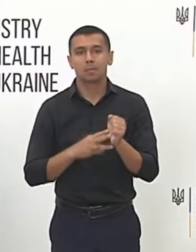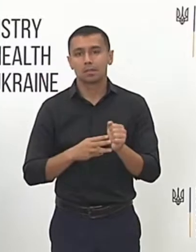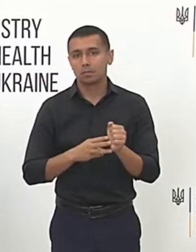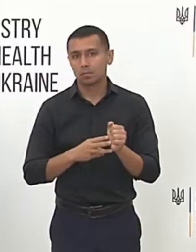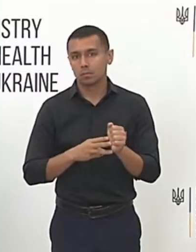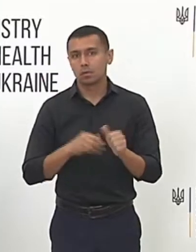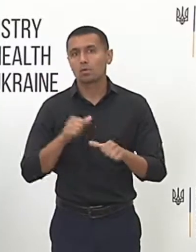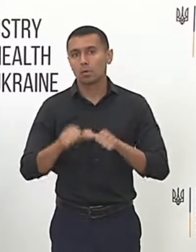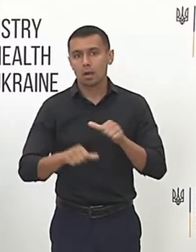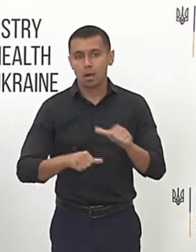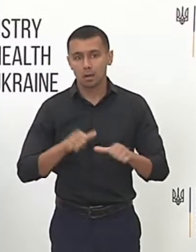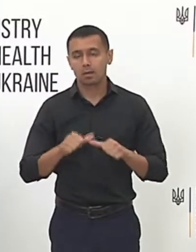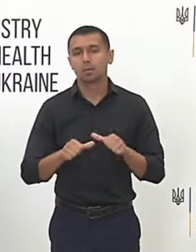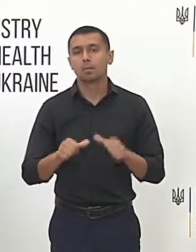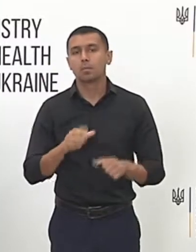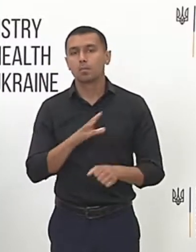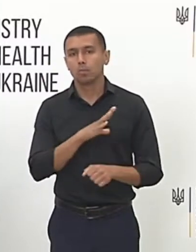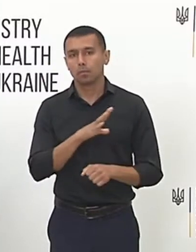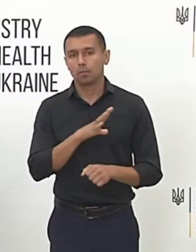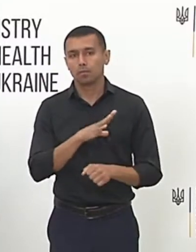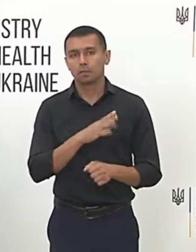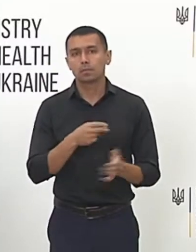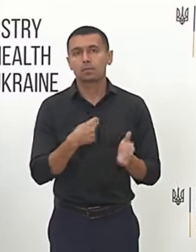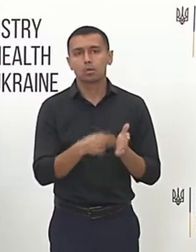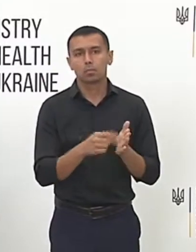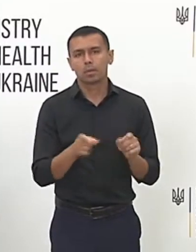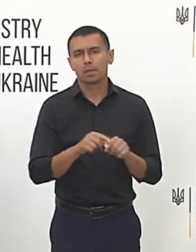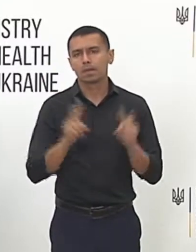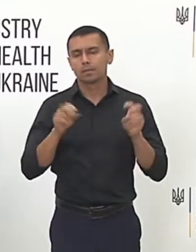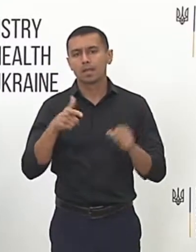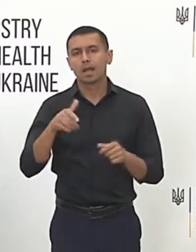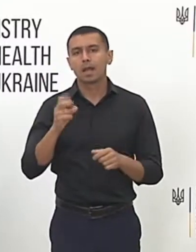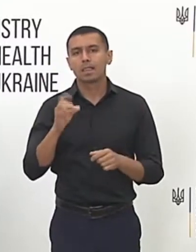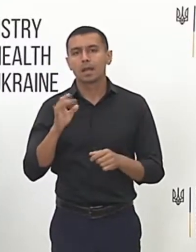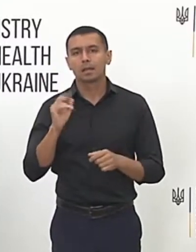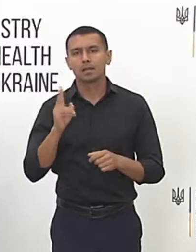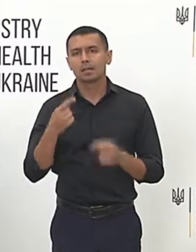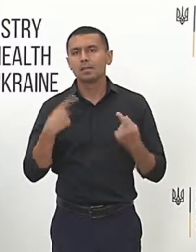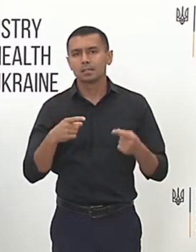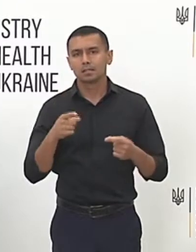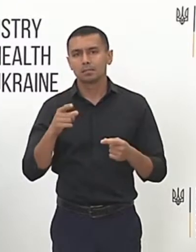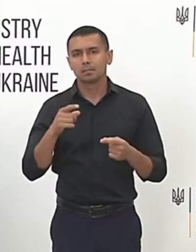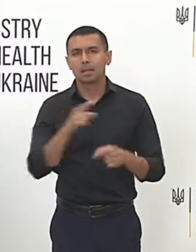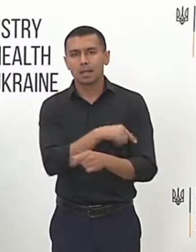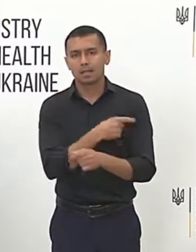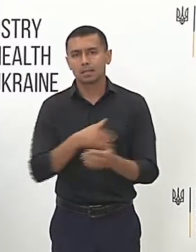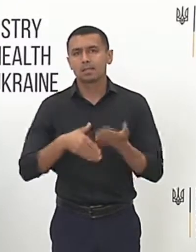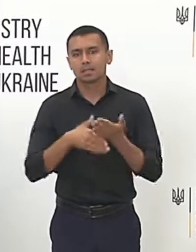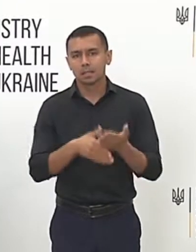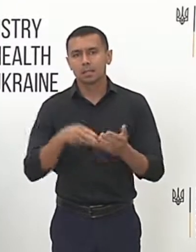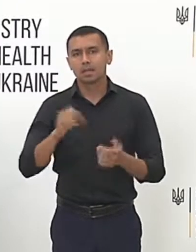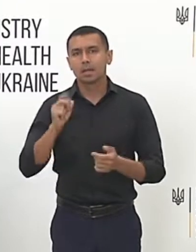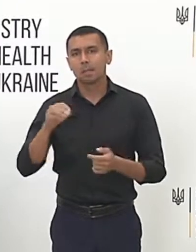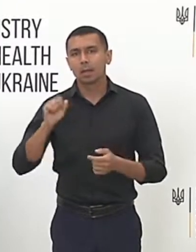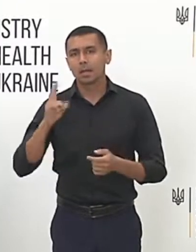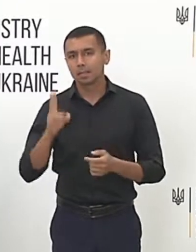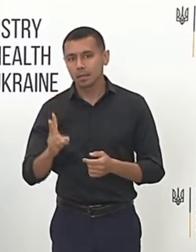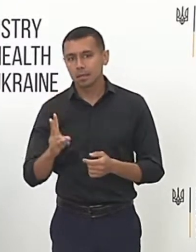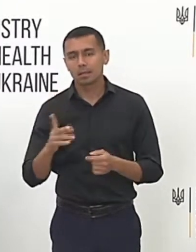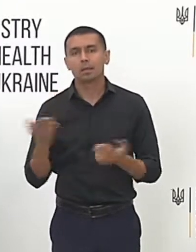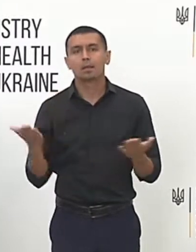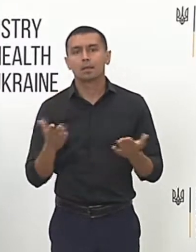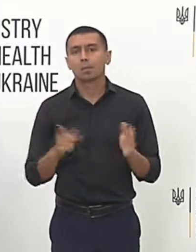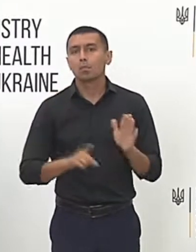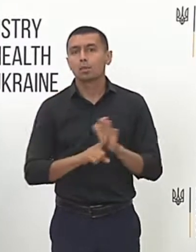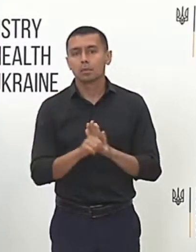17-18 роках був закуплений так званий генерик, інший лікарський засіб, Такпан,